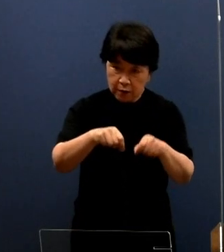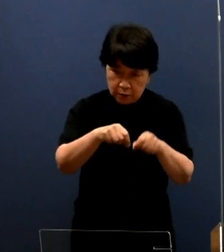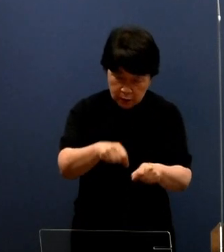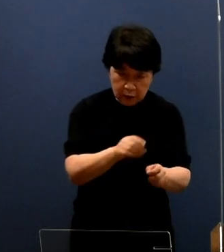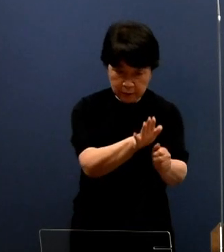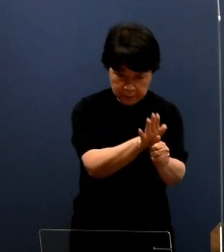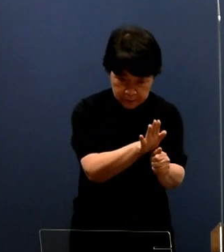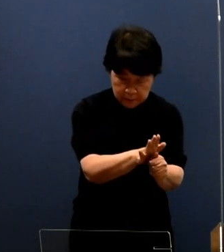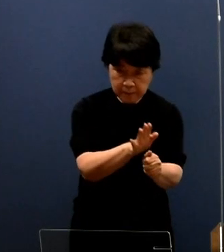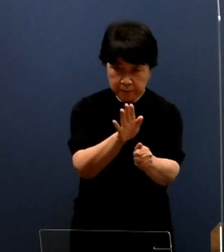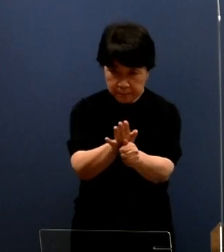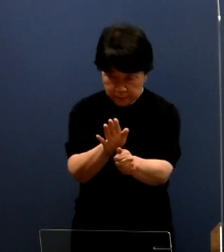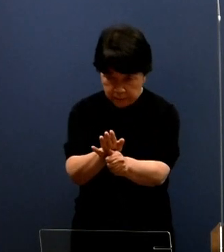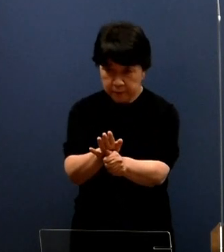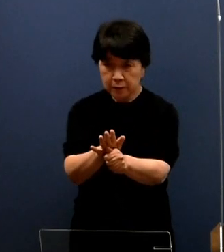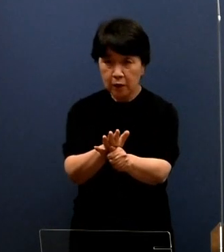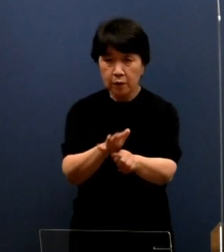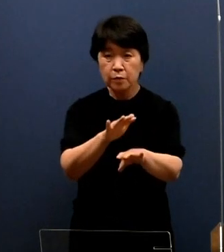ておりまして、